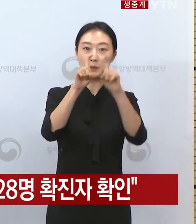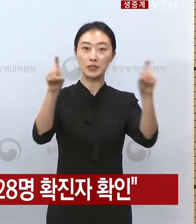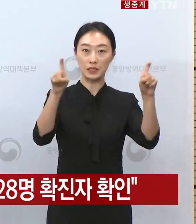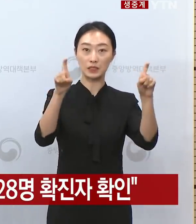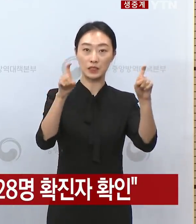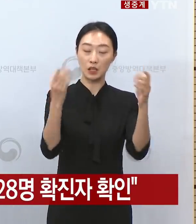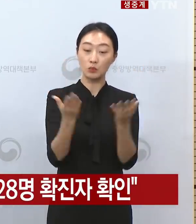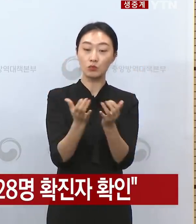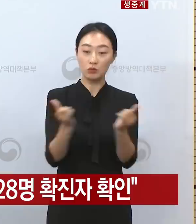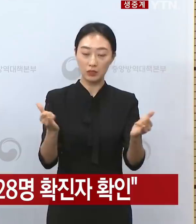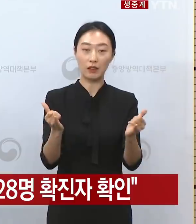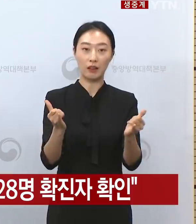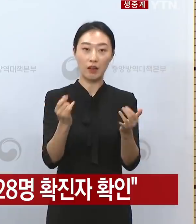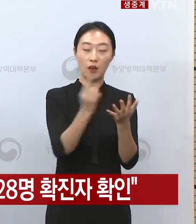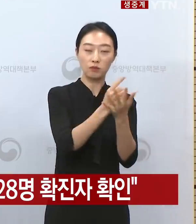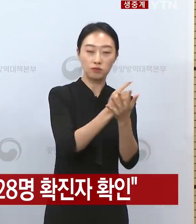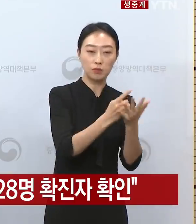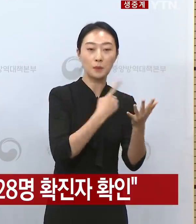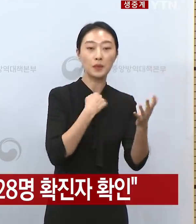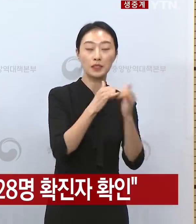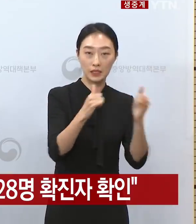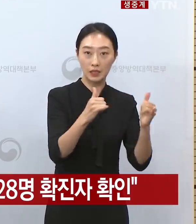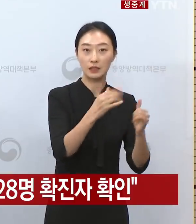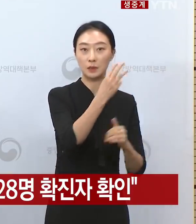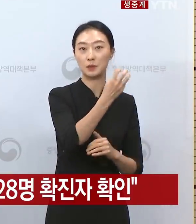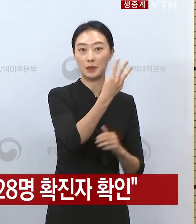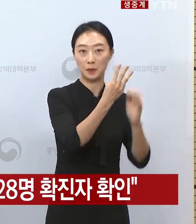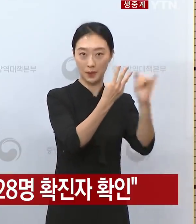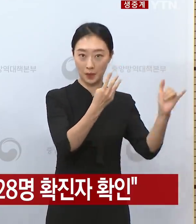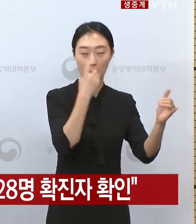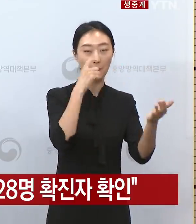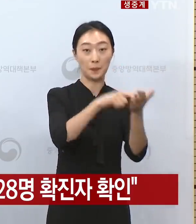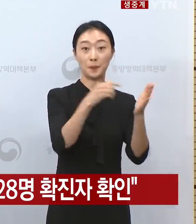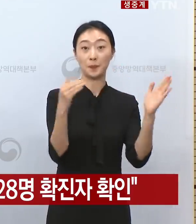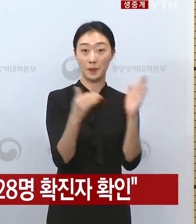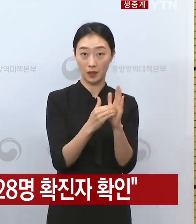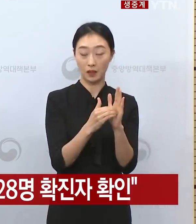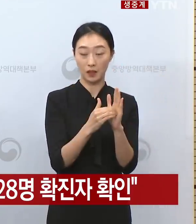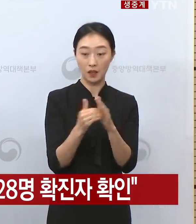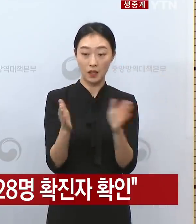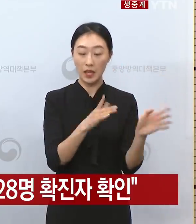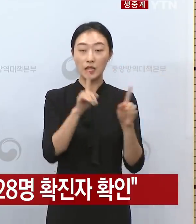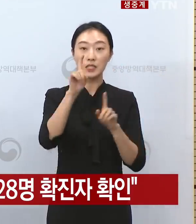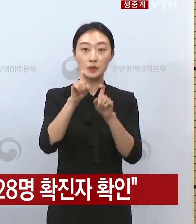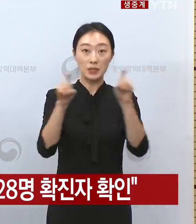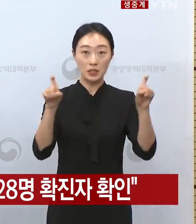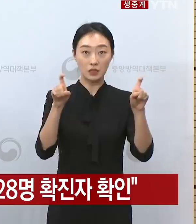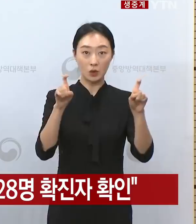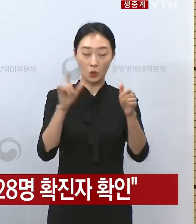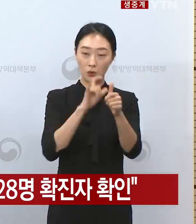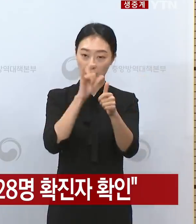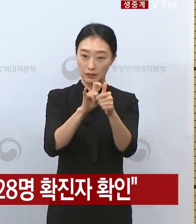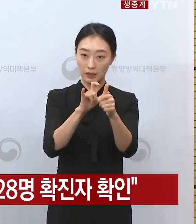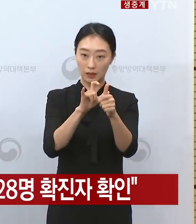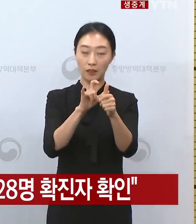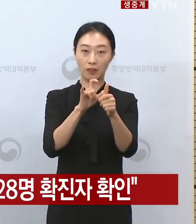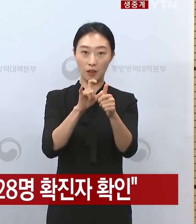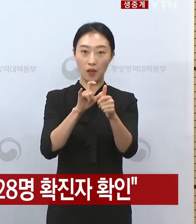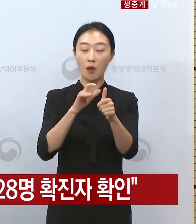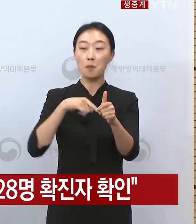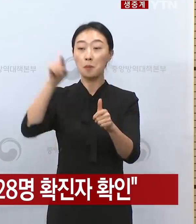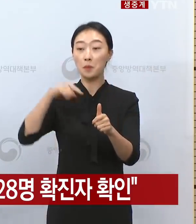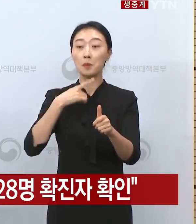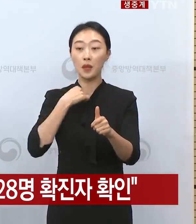근무자의 접촉자가 43명 확인되었습니다. 또한 11층 콜센터 소속 확진 환자가 방문했던